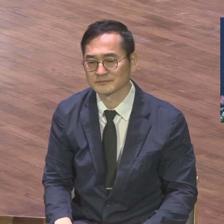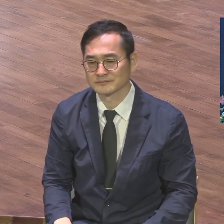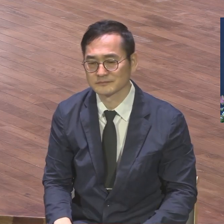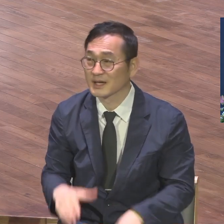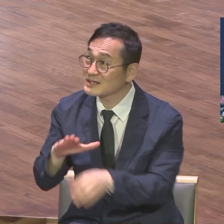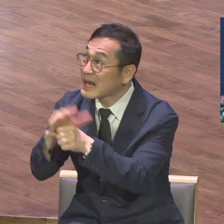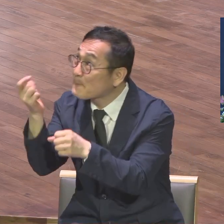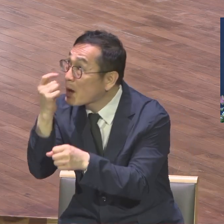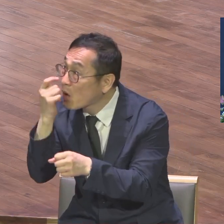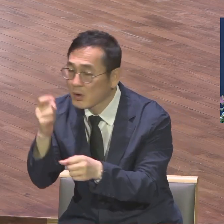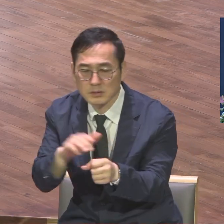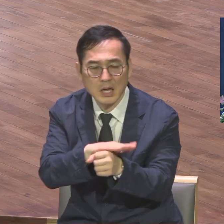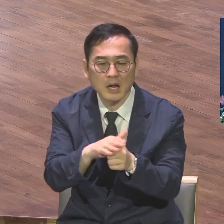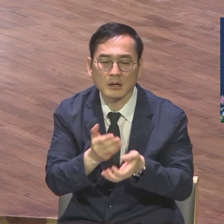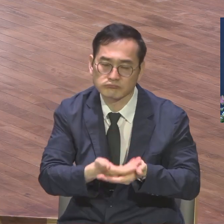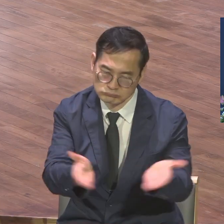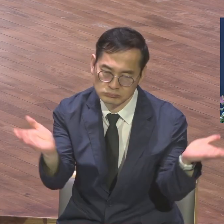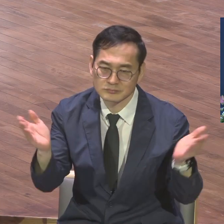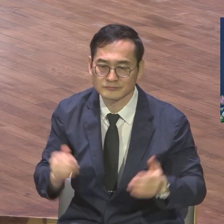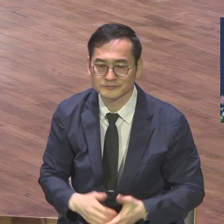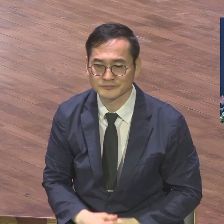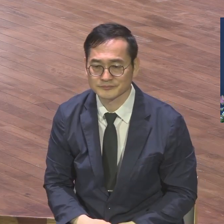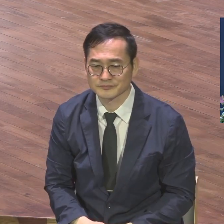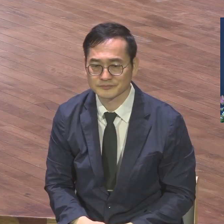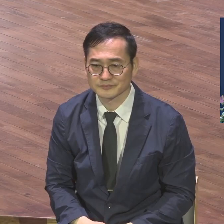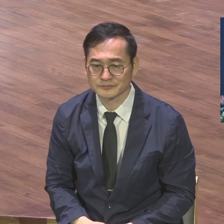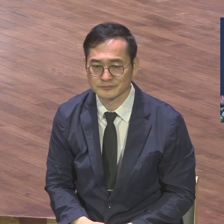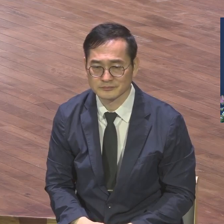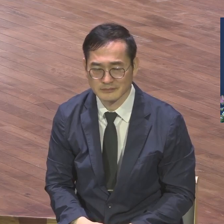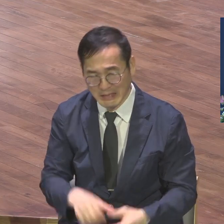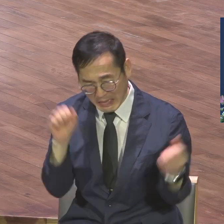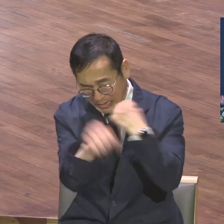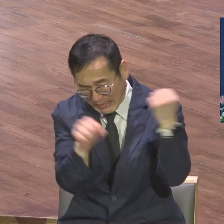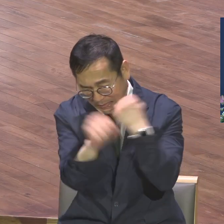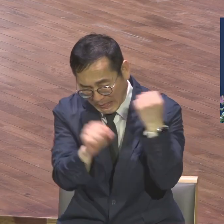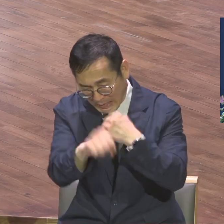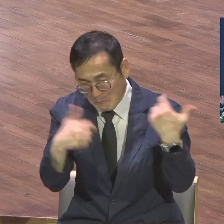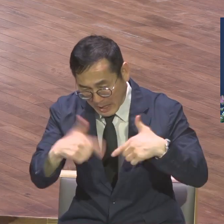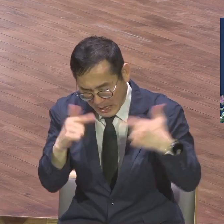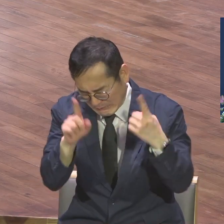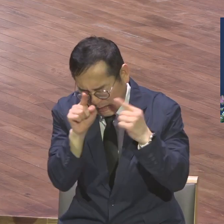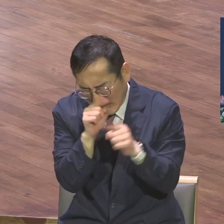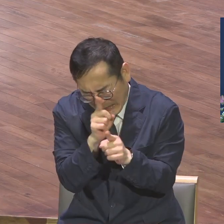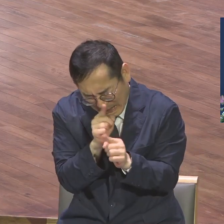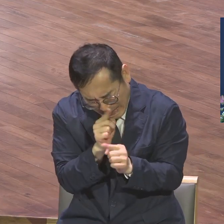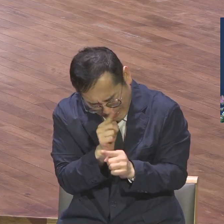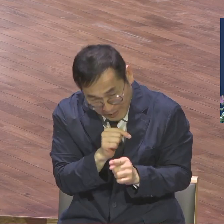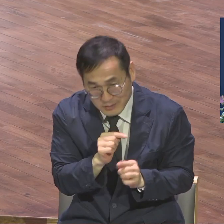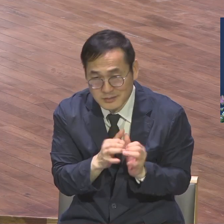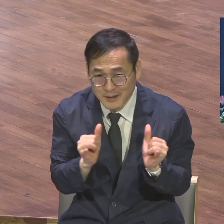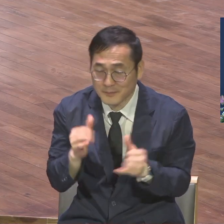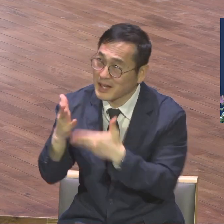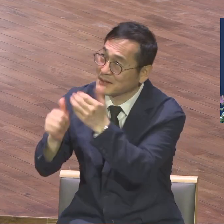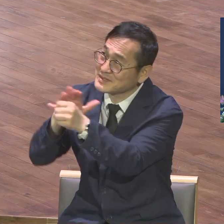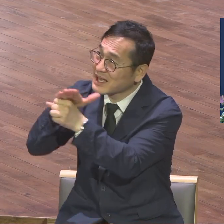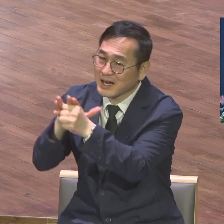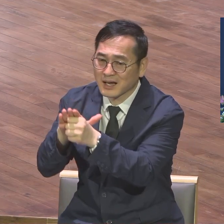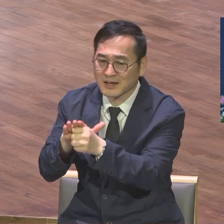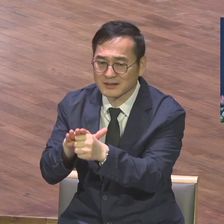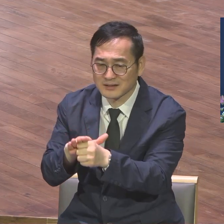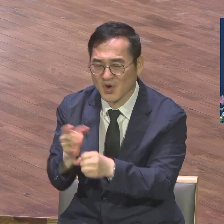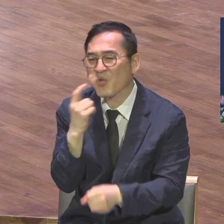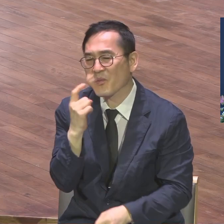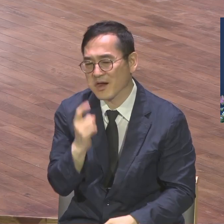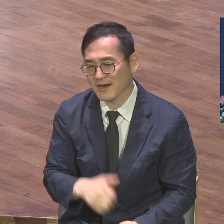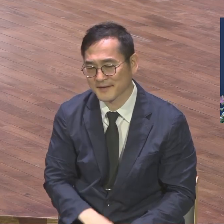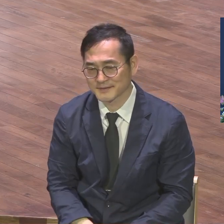사람을 미워한다. 나 저 인간 보기 싫어. 그래서 하나님 안 믿는 사람이에요. 하나님 사랑하지 않는 사람이에요. 뭐 절대도 그렇습니다.